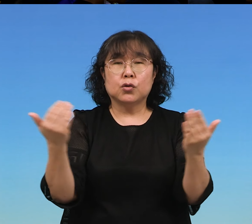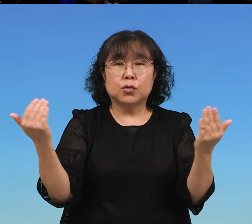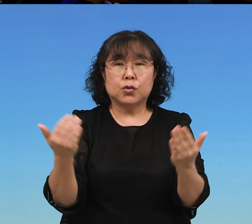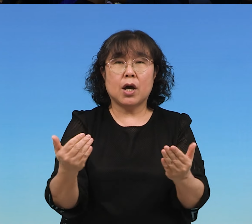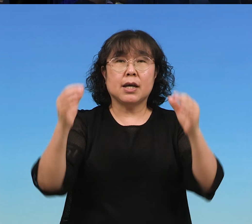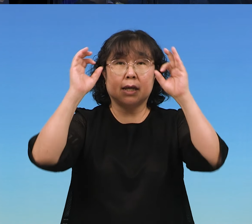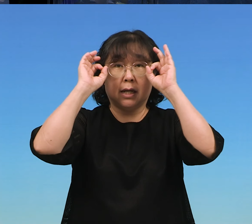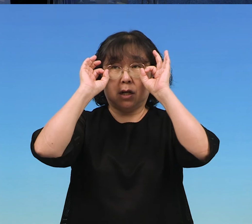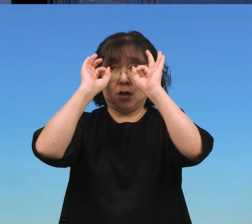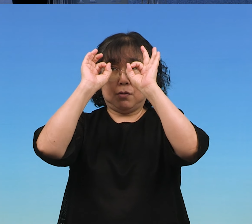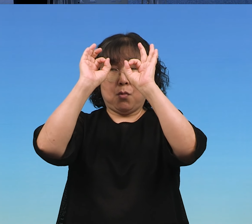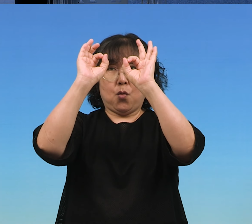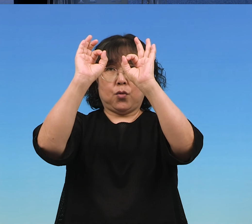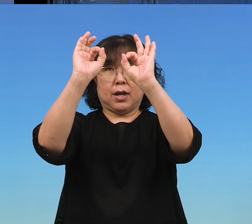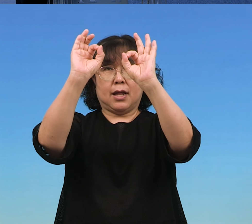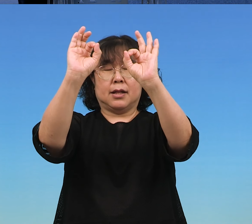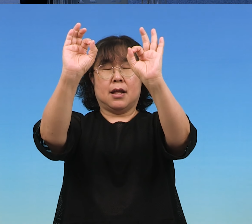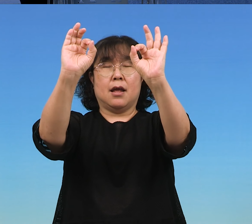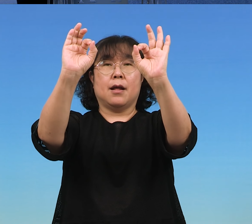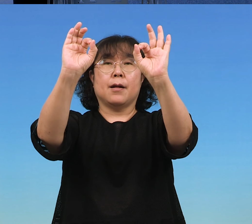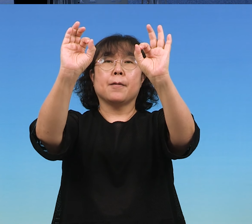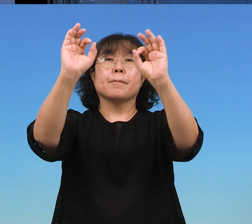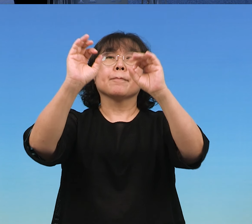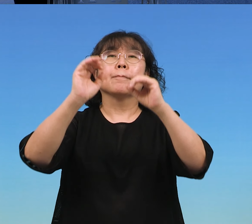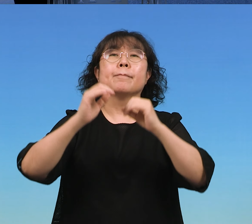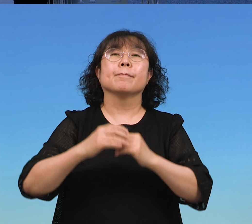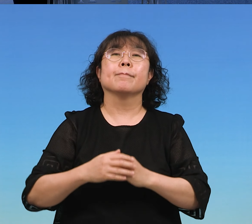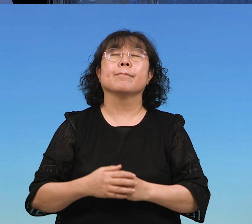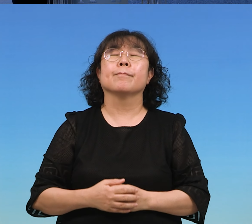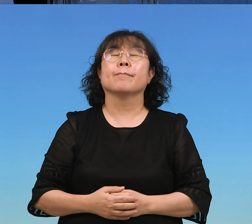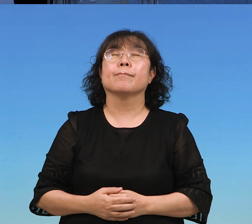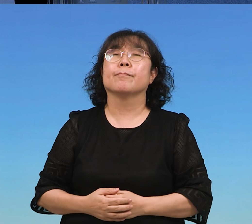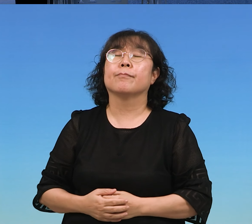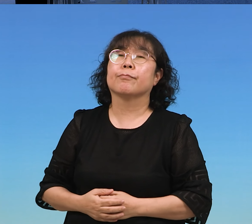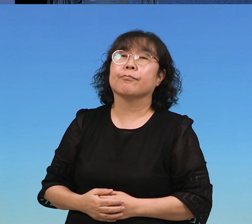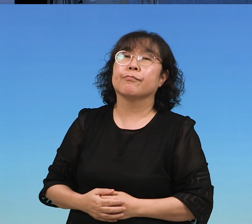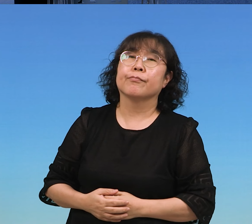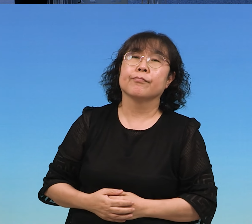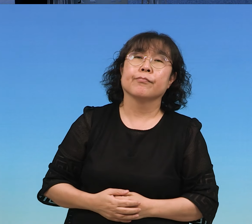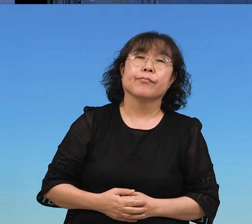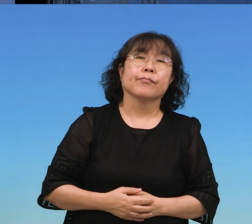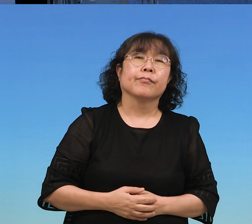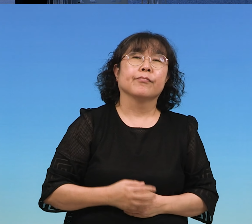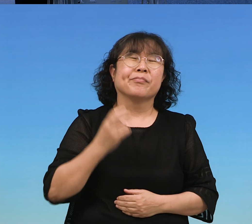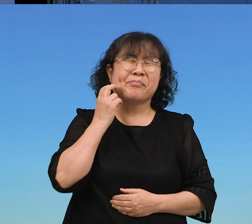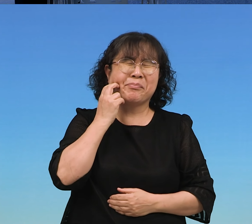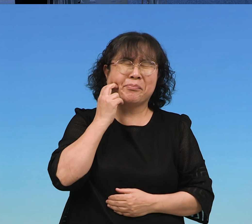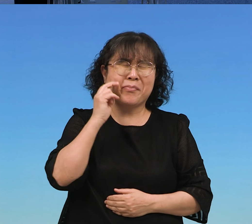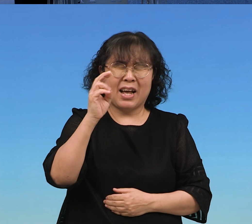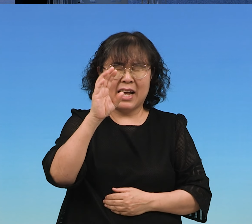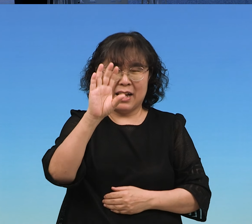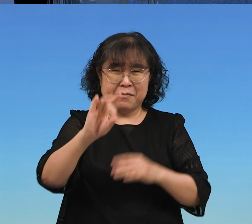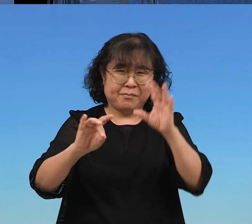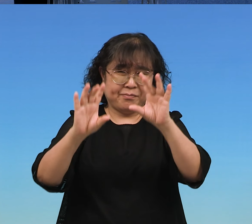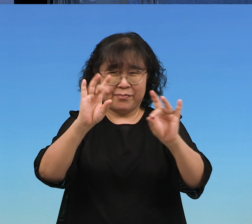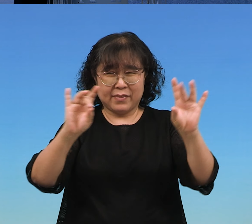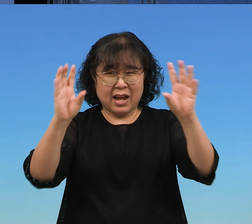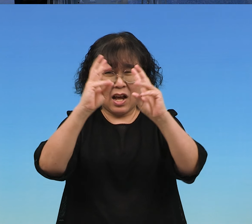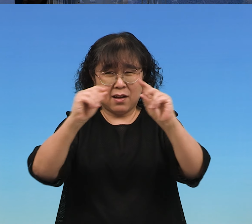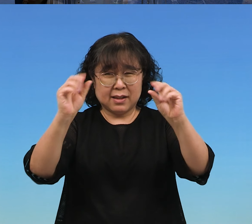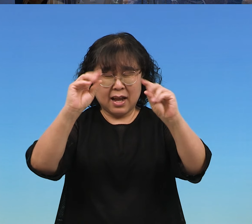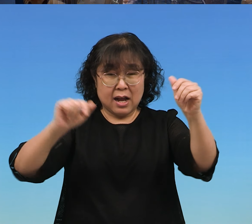주의 일을 보겠네. 주의 일을 보겠네. 오늘 우리 시대를 바라보며 황폐한 땅